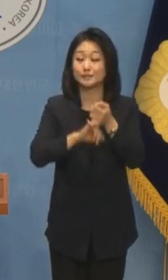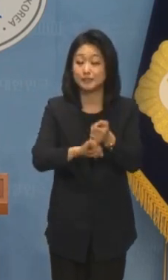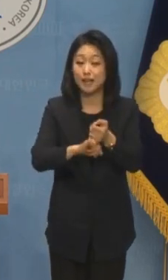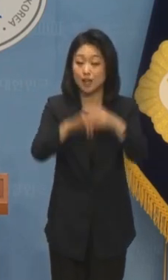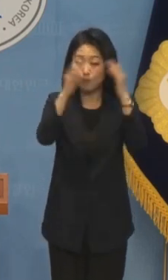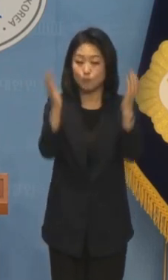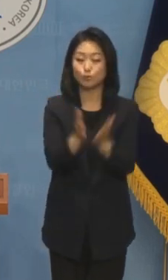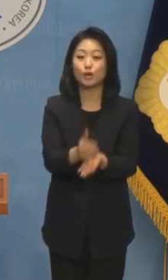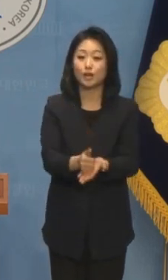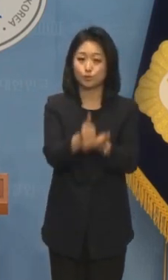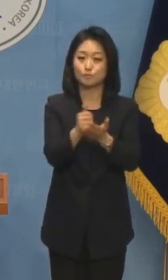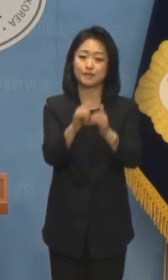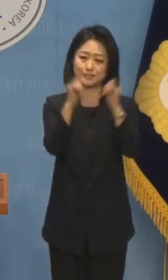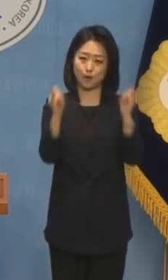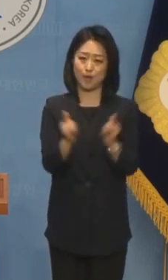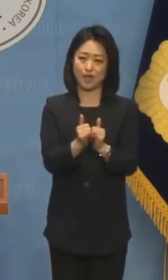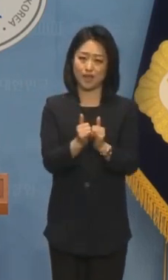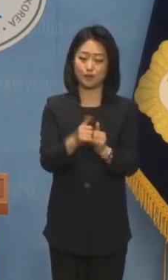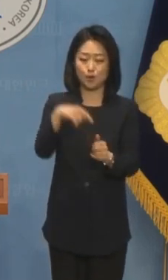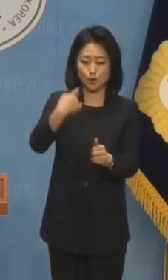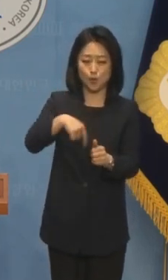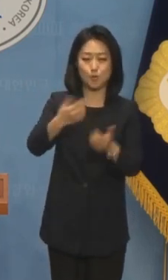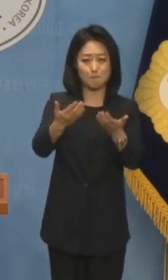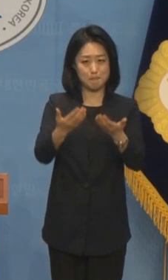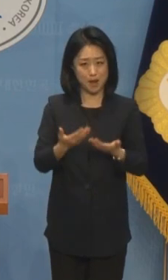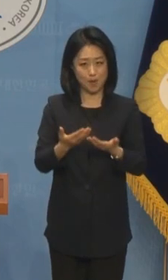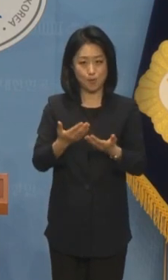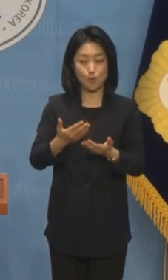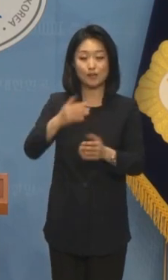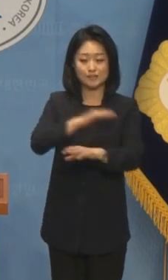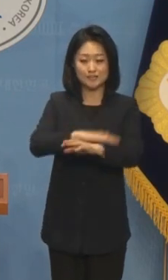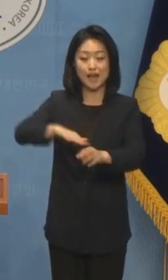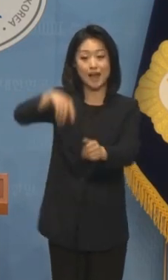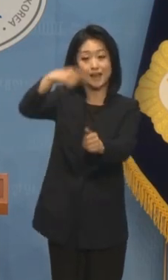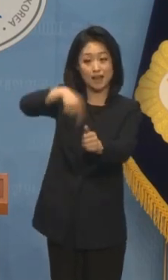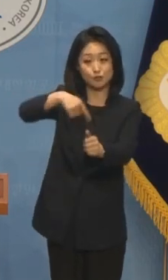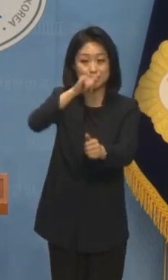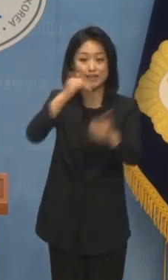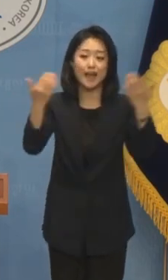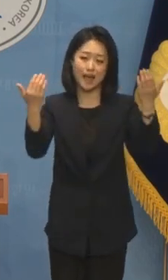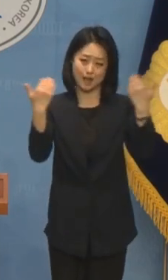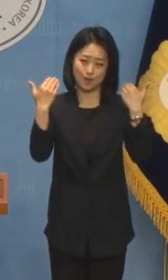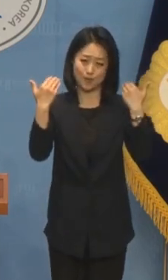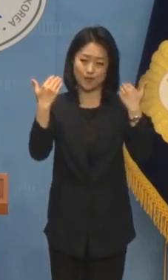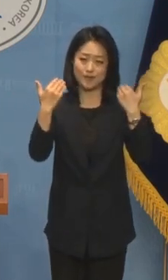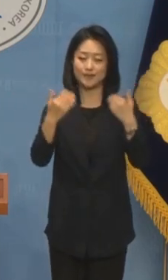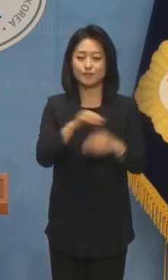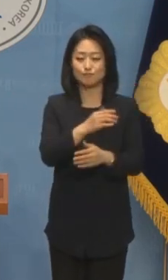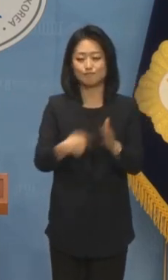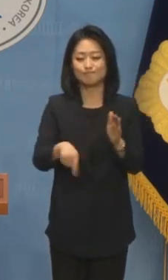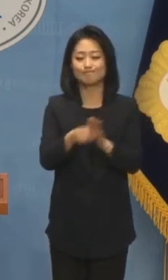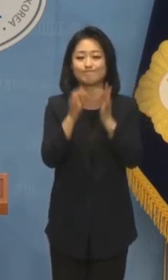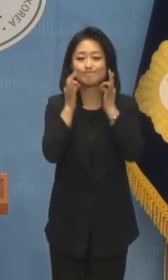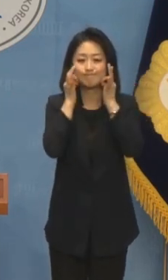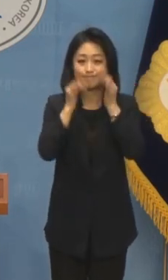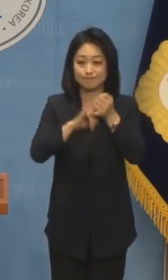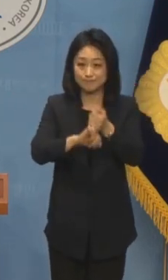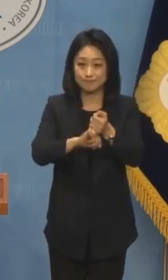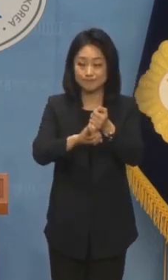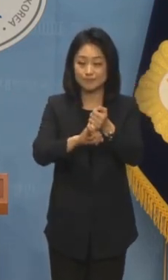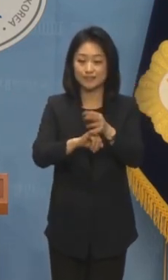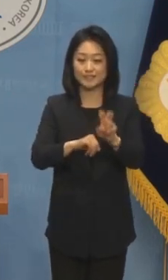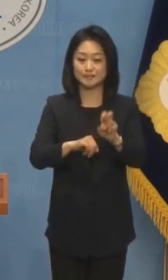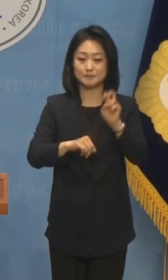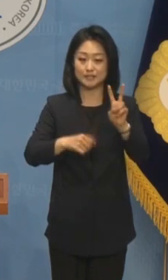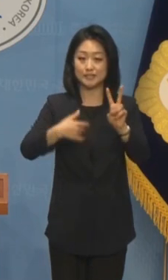모두가 존중받으면서 그리고 교육받고 교육할 수 있는 학교가 될 수 있도록 힘쓰겠습니다. 다가오는